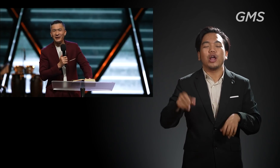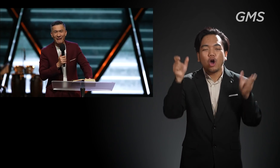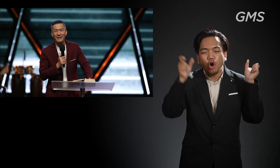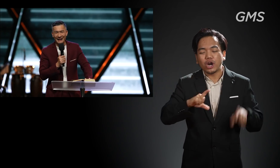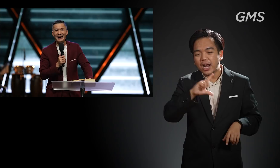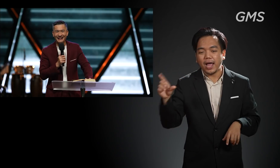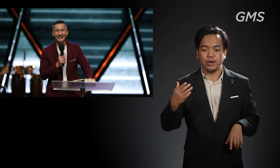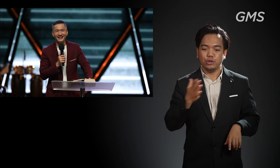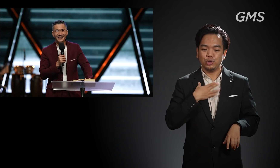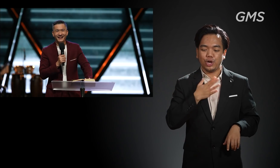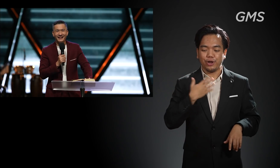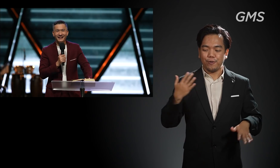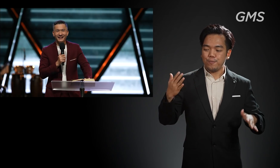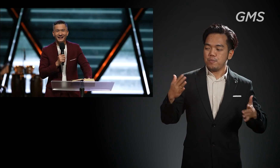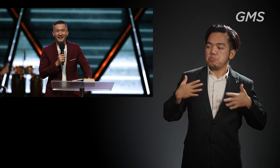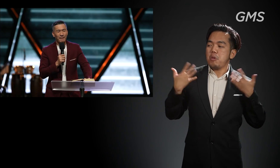bangga jadi papanya.